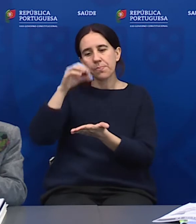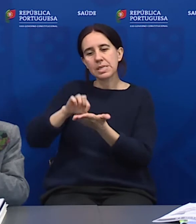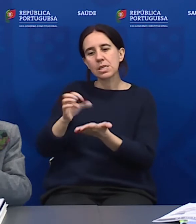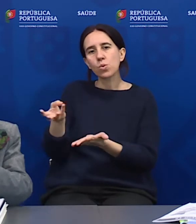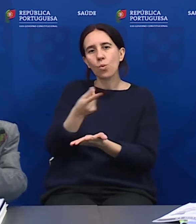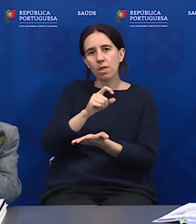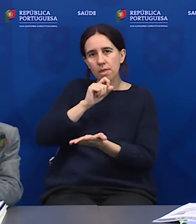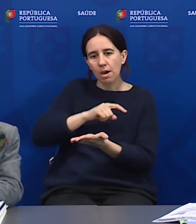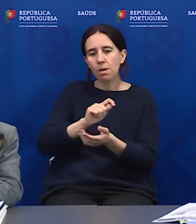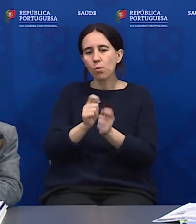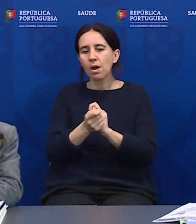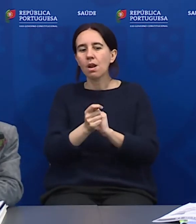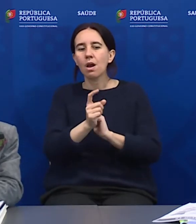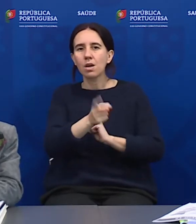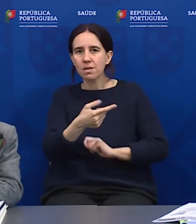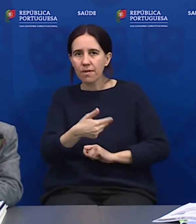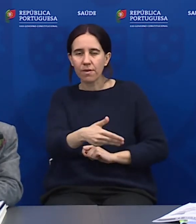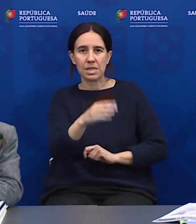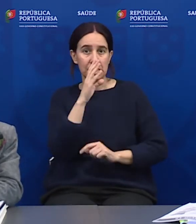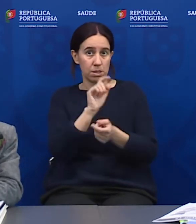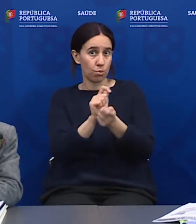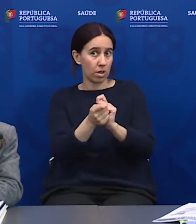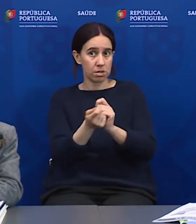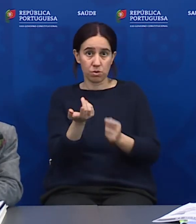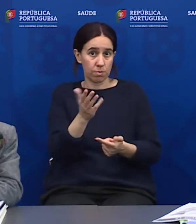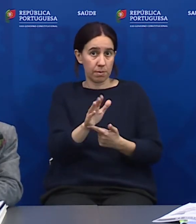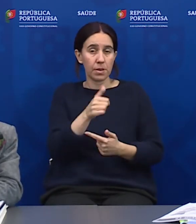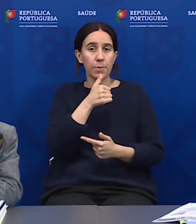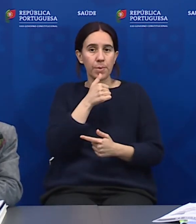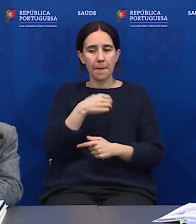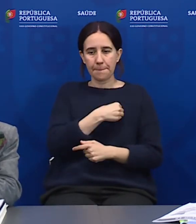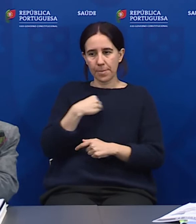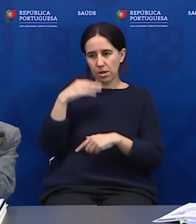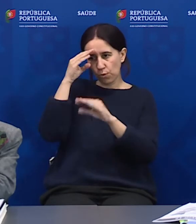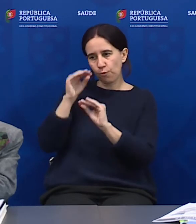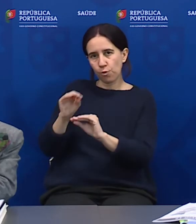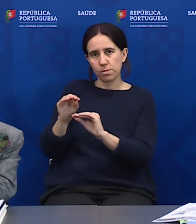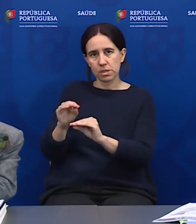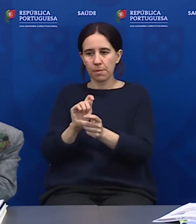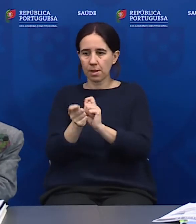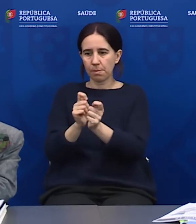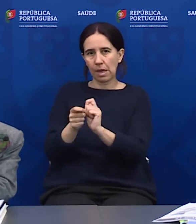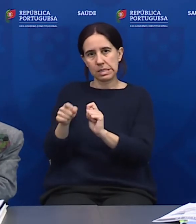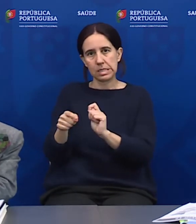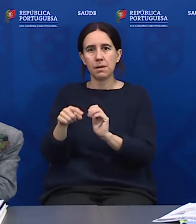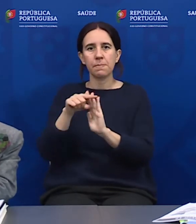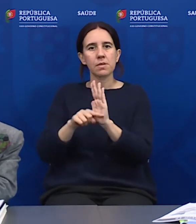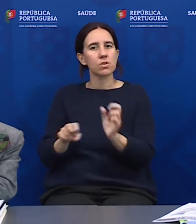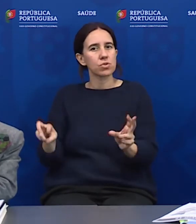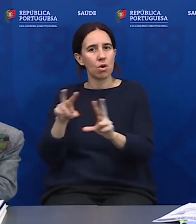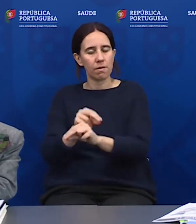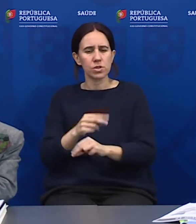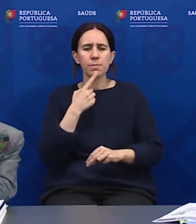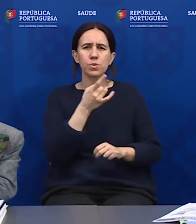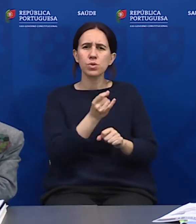o que vai mudar e se haverá mudanças, nomeadamente na formação dos médicos, para se adaptarem a estas novas medidas.